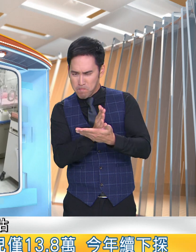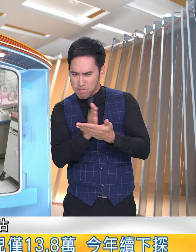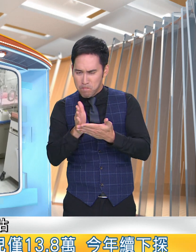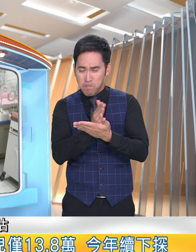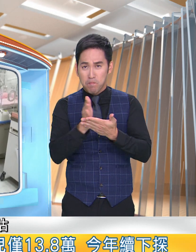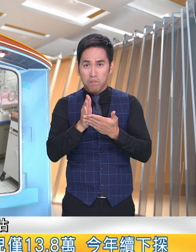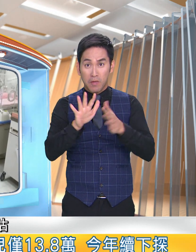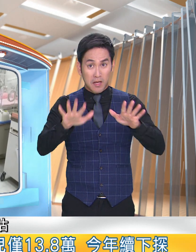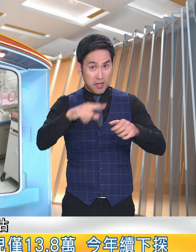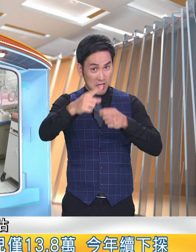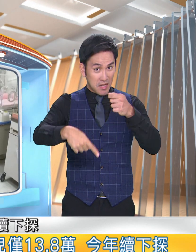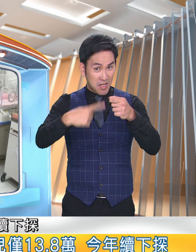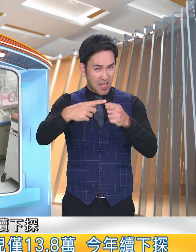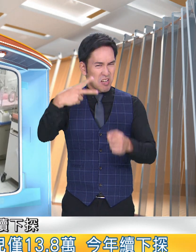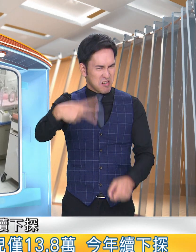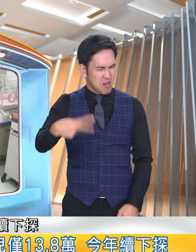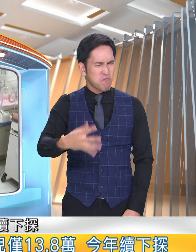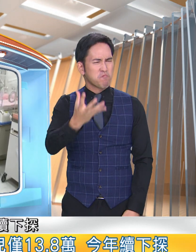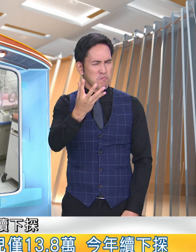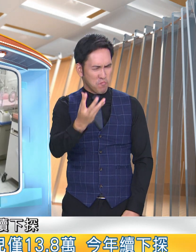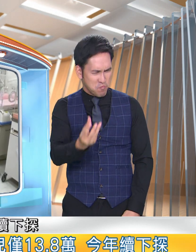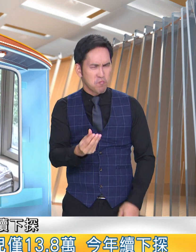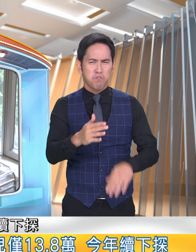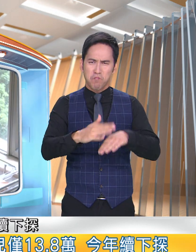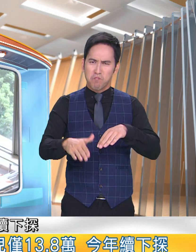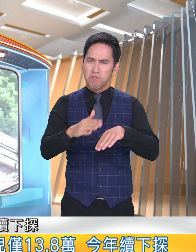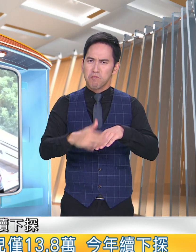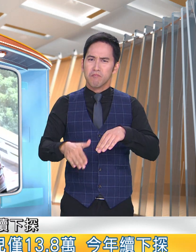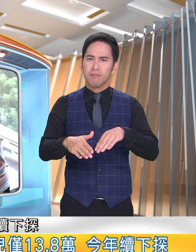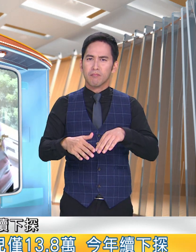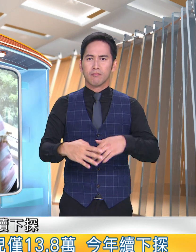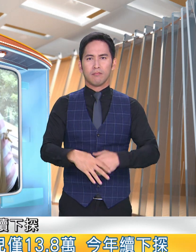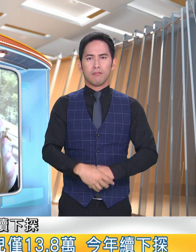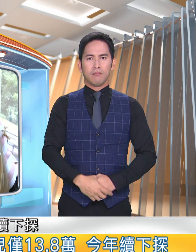估，今年恐怕还会持续下探。